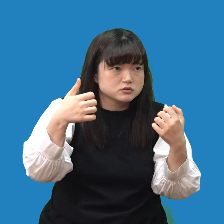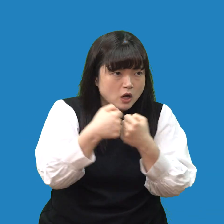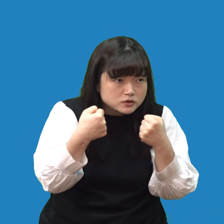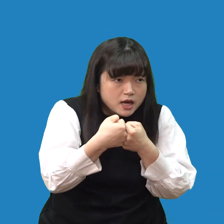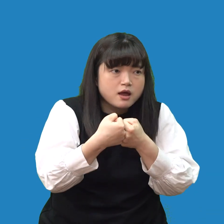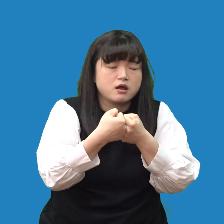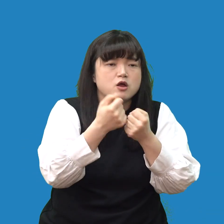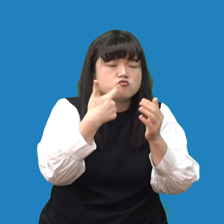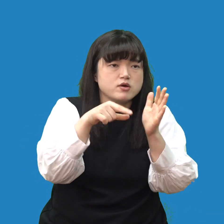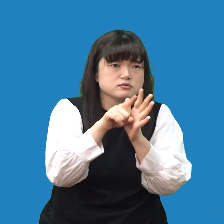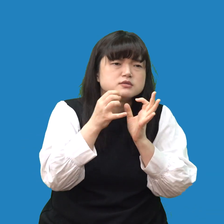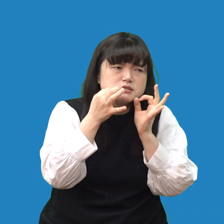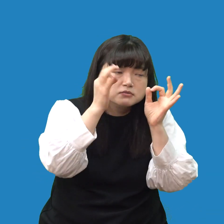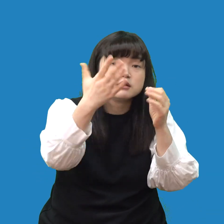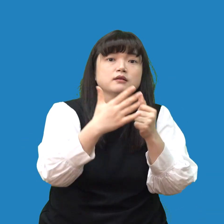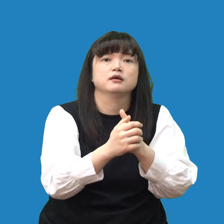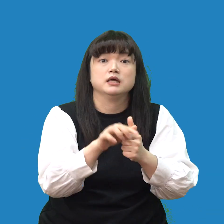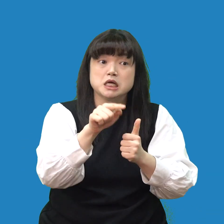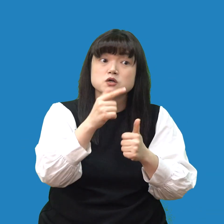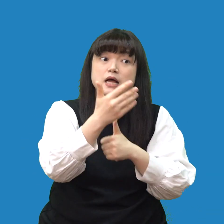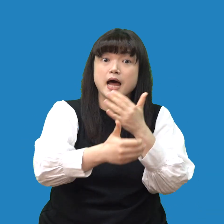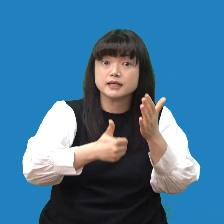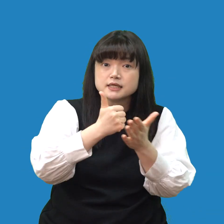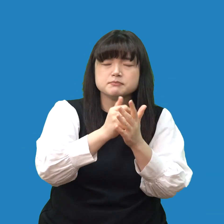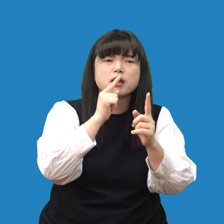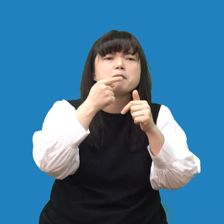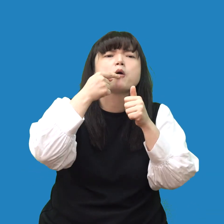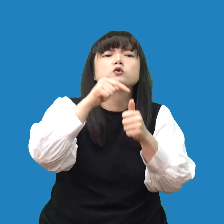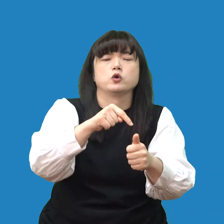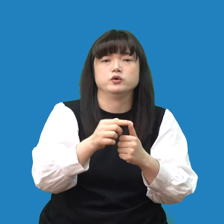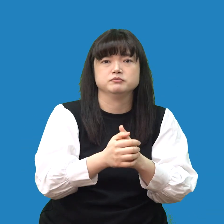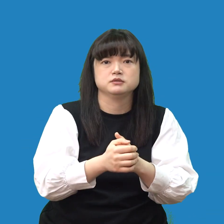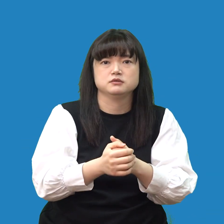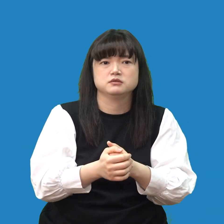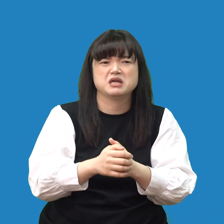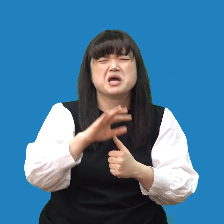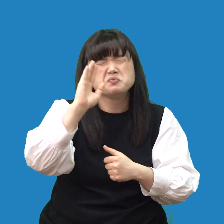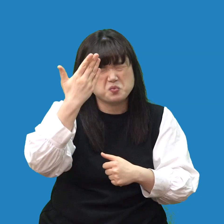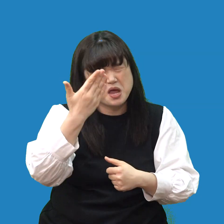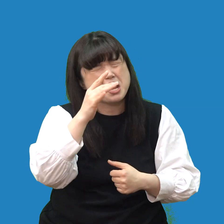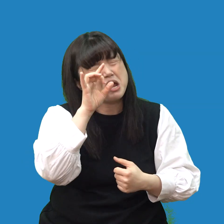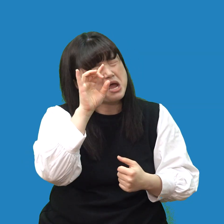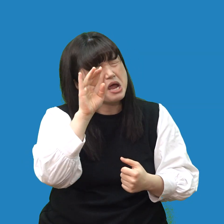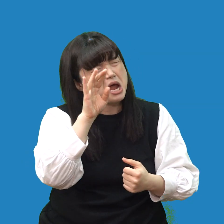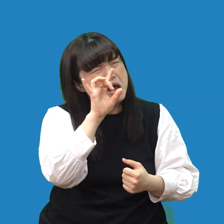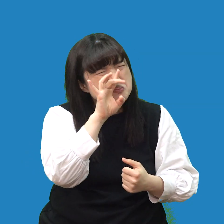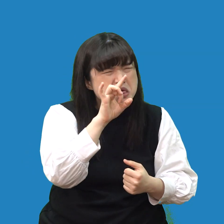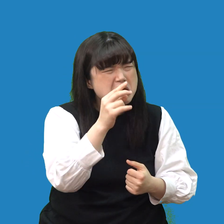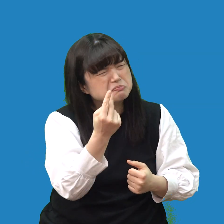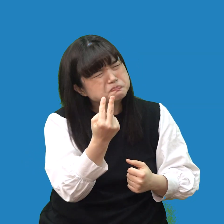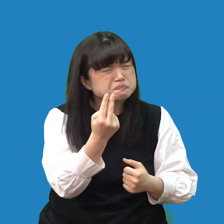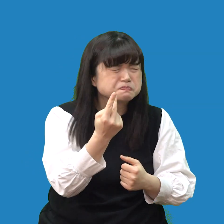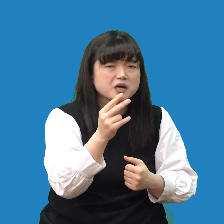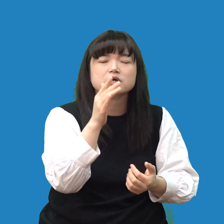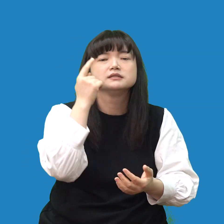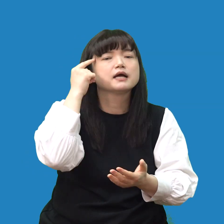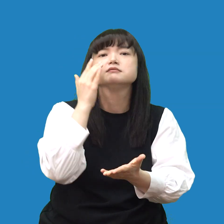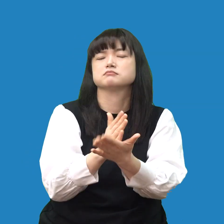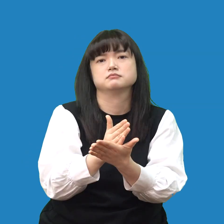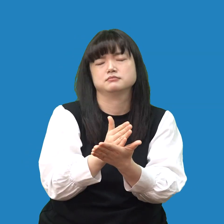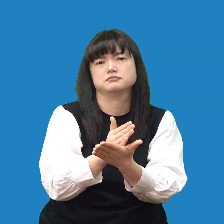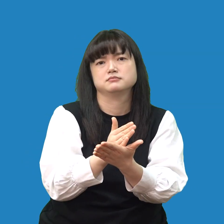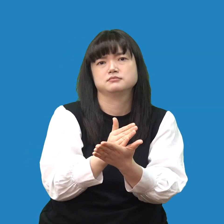선포하고 싸워야 합니다. 이것은 하나님의 명령입니다. 되면 되고 안 되면 말고, 그런 정신으로는